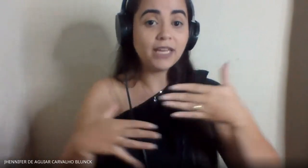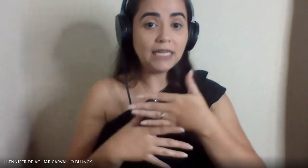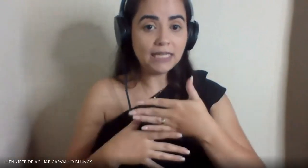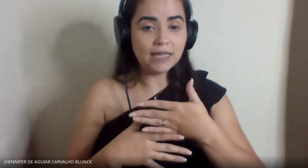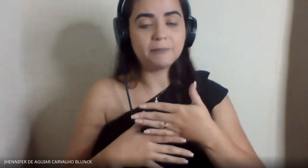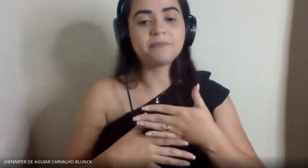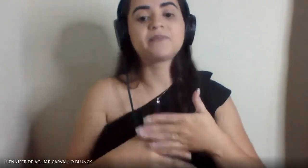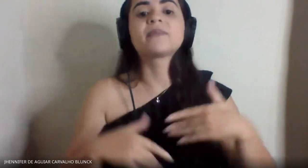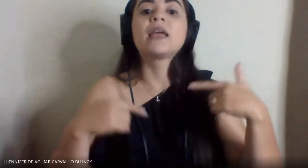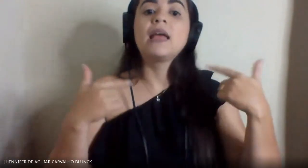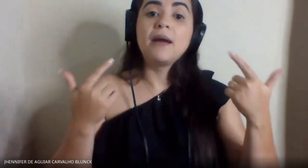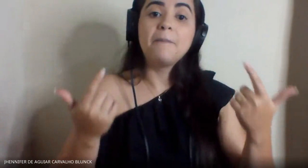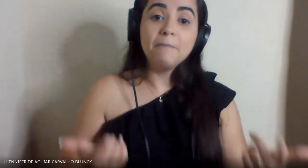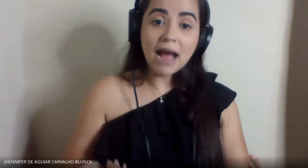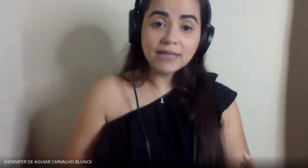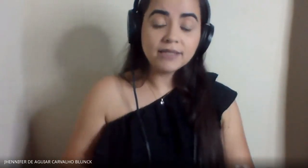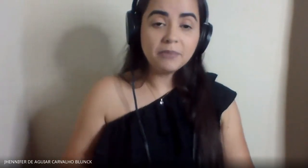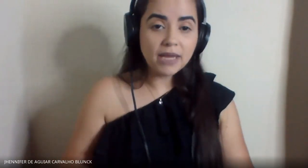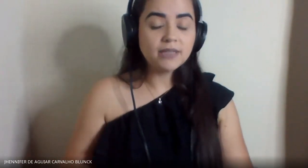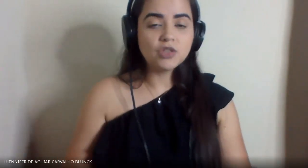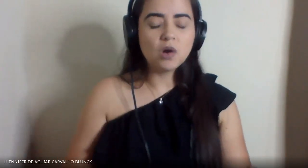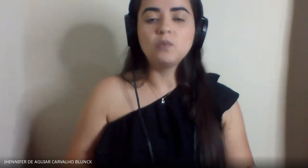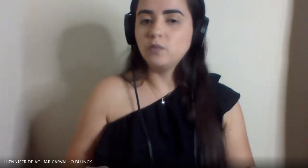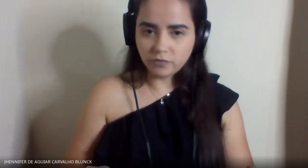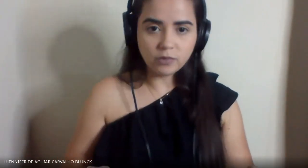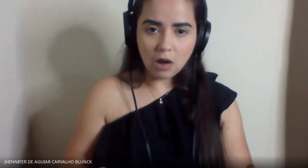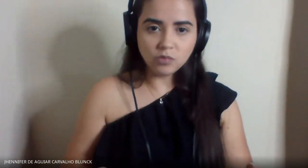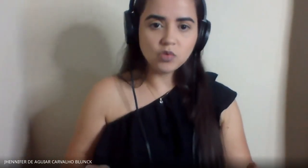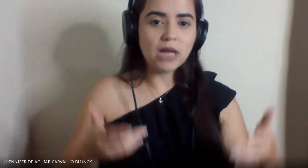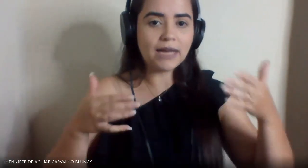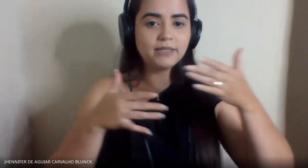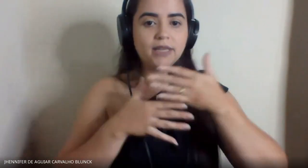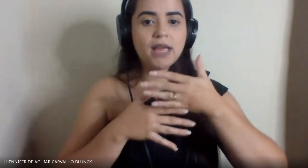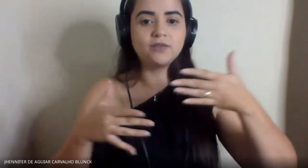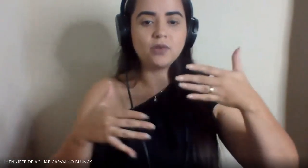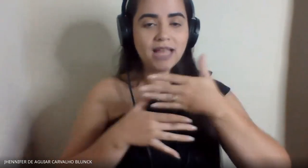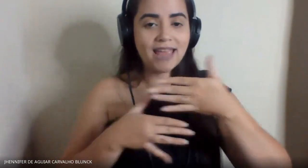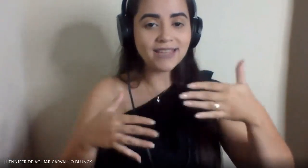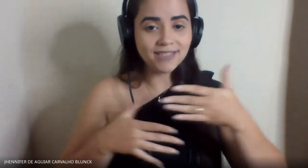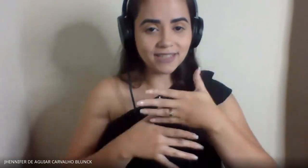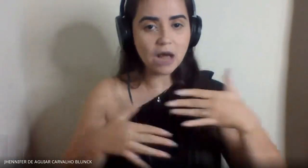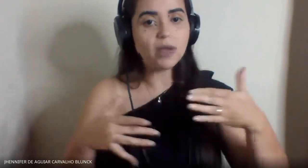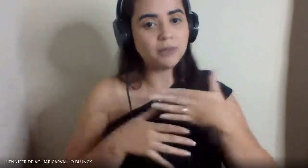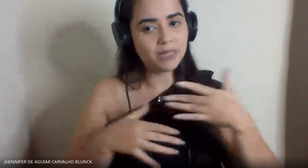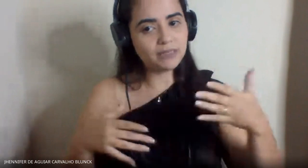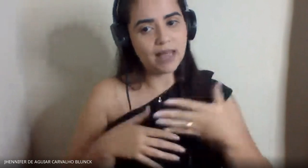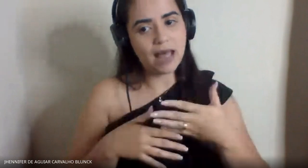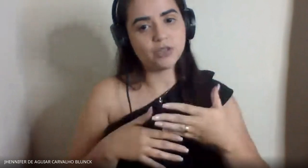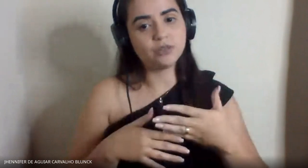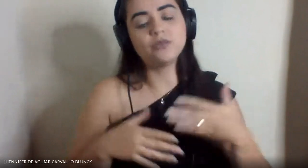para avenida. Mas também existe alguns lugares que eles vão usar esse sinal aqui